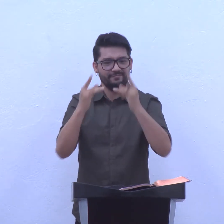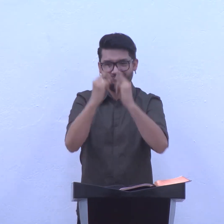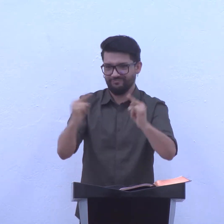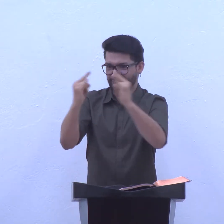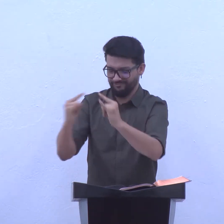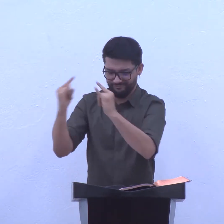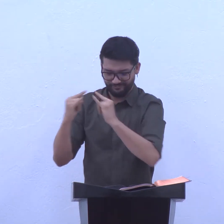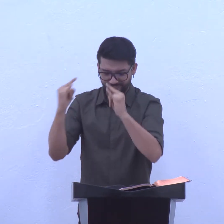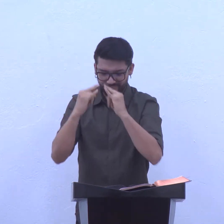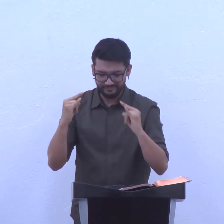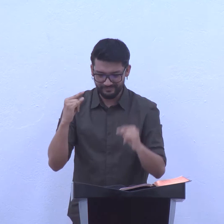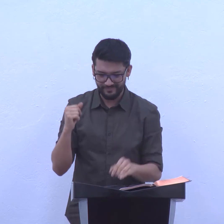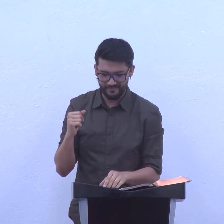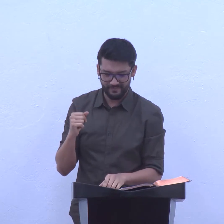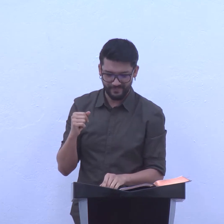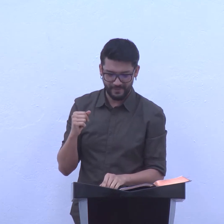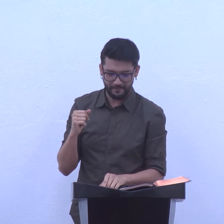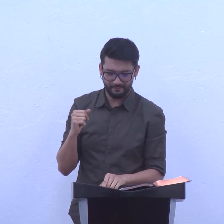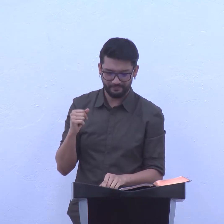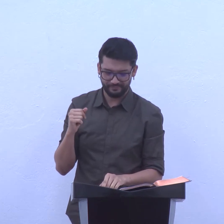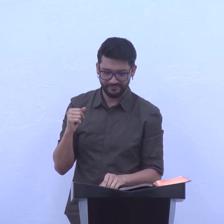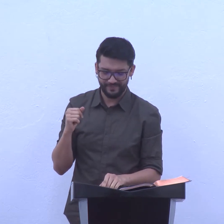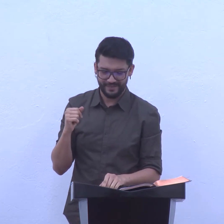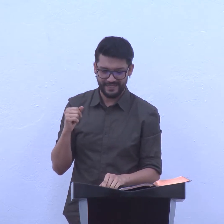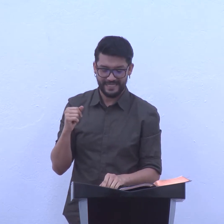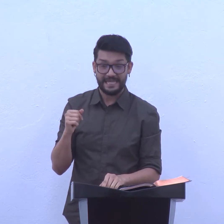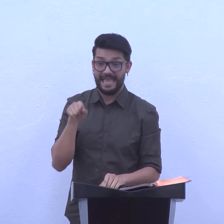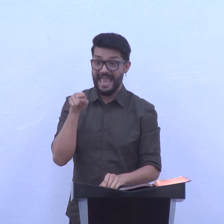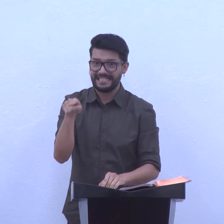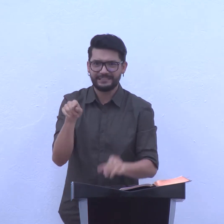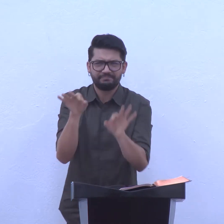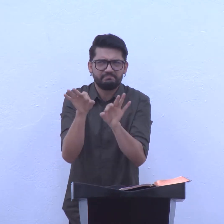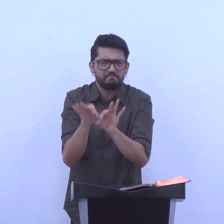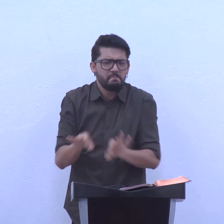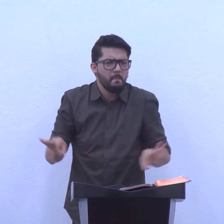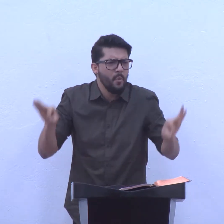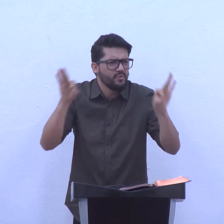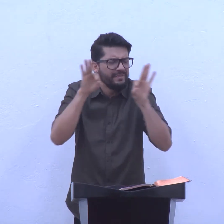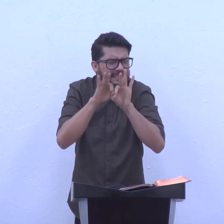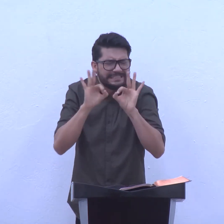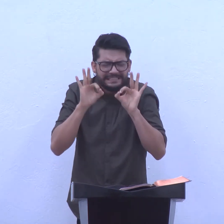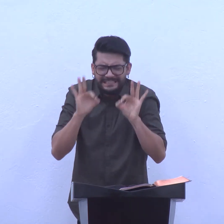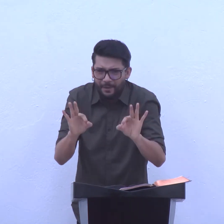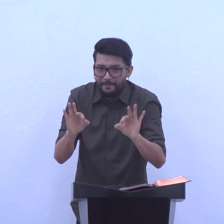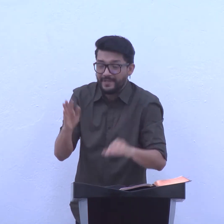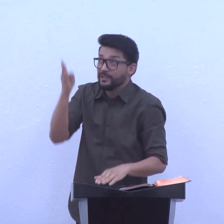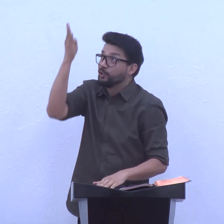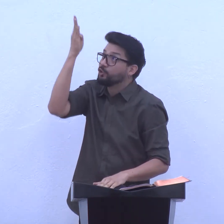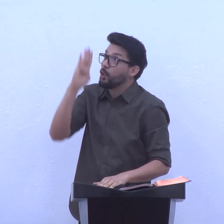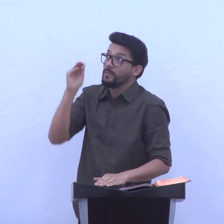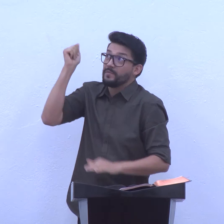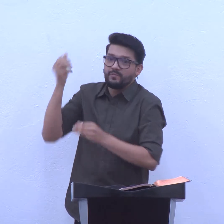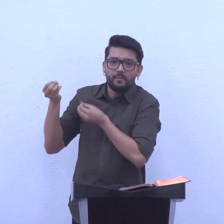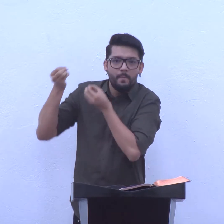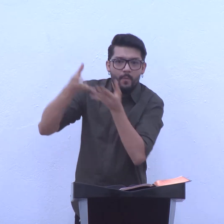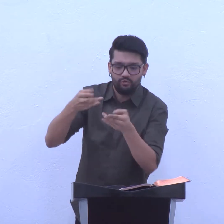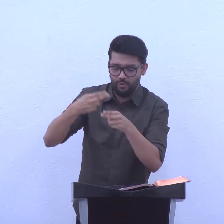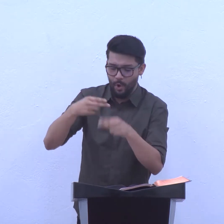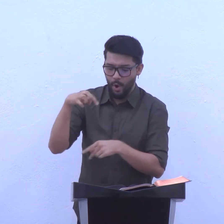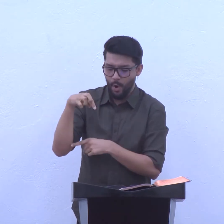campaña. Por eso se le dio el nombre a esta fiesta de los tabernáculos. Era una fiesta muy